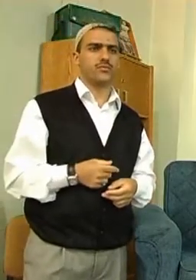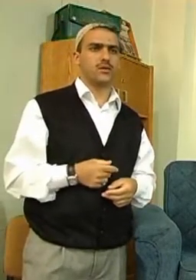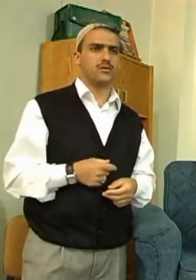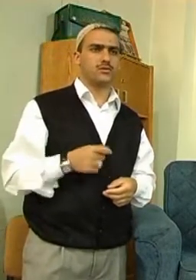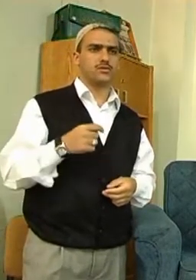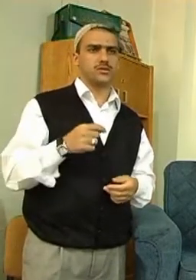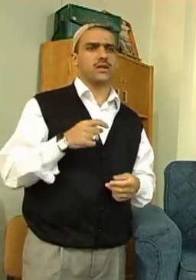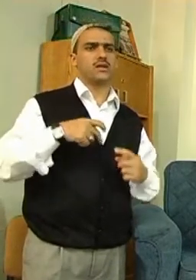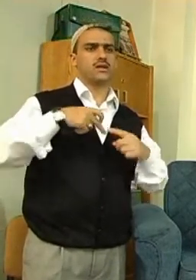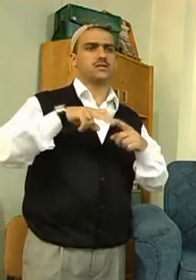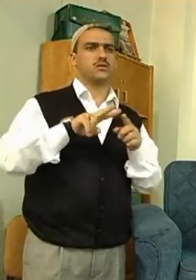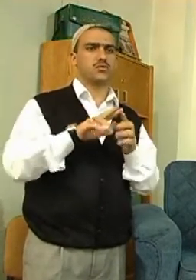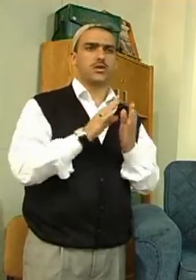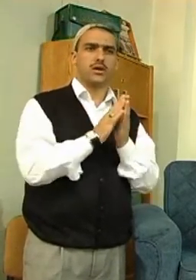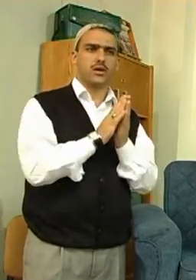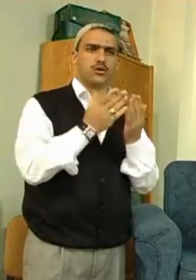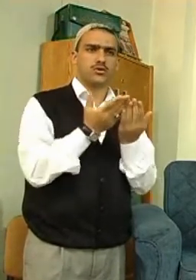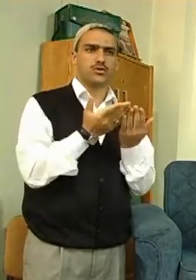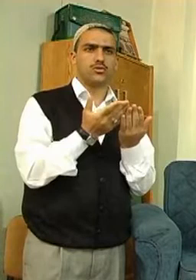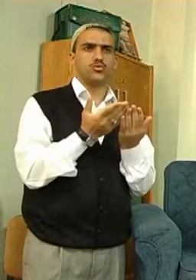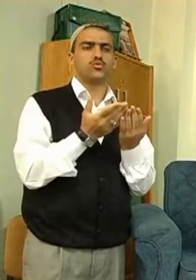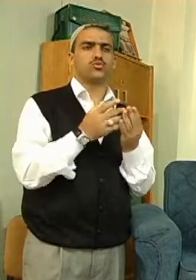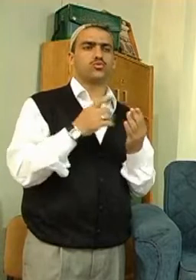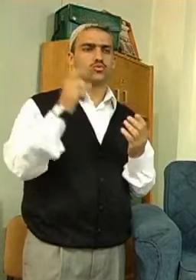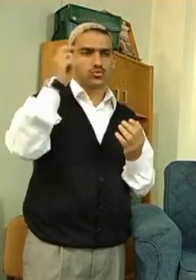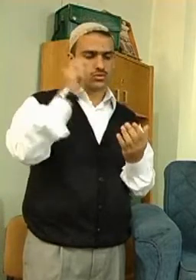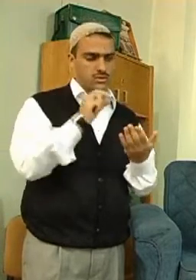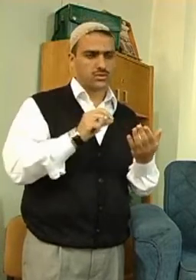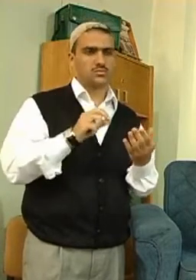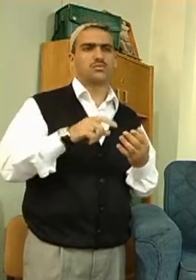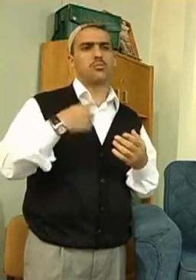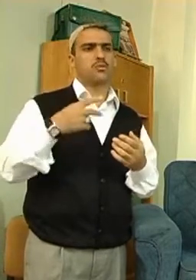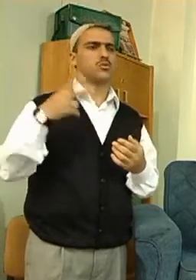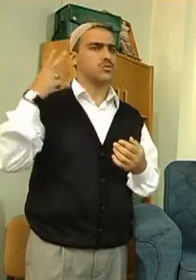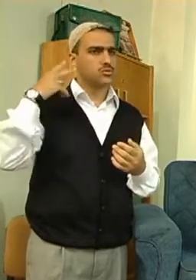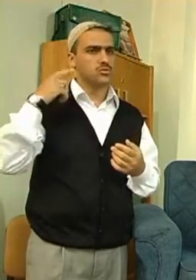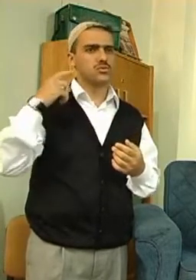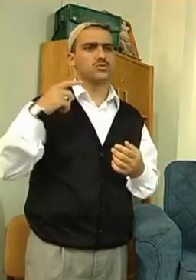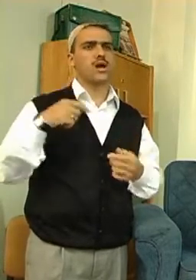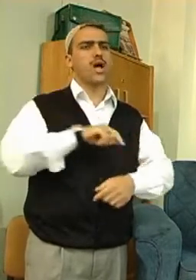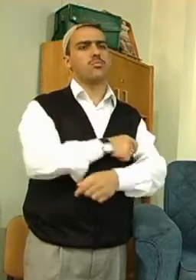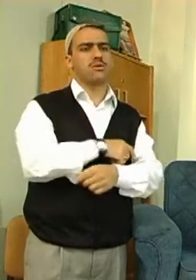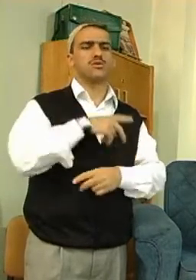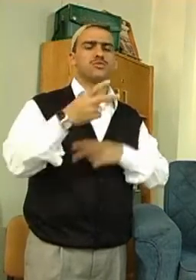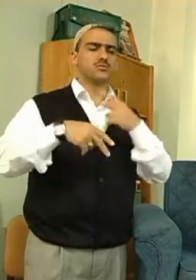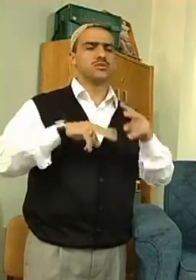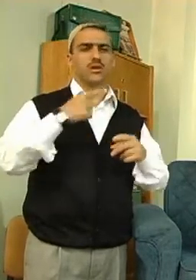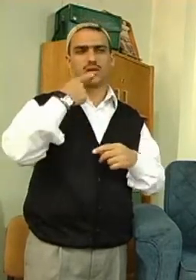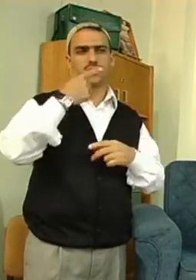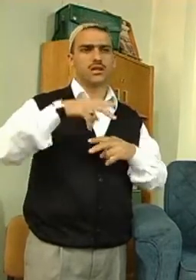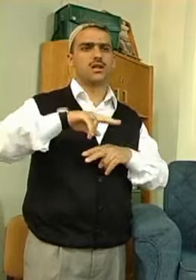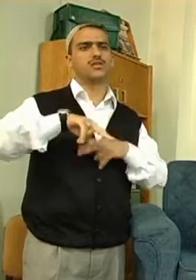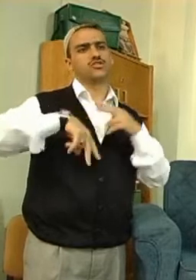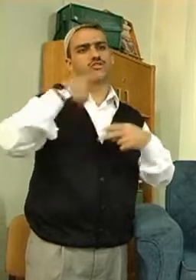Moskova'da 100'e yakın vakıf Rus kardeşimiz var. Vakıf. Bizzat Ruslara risale